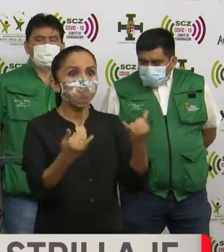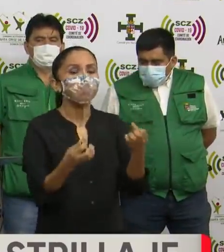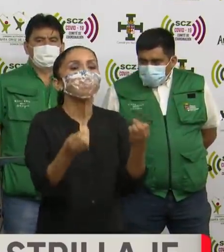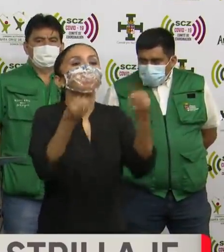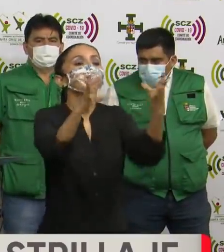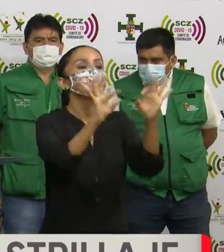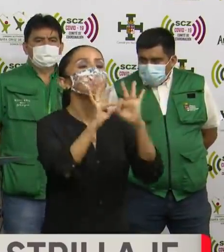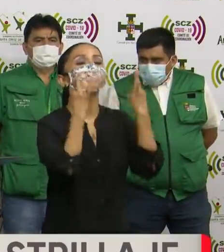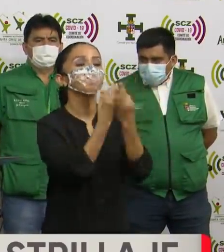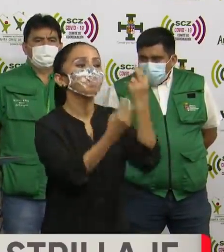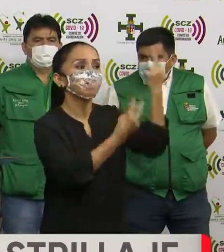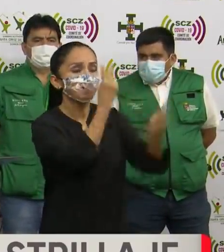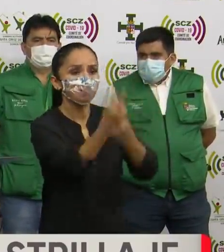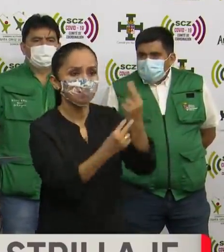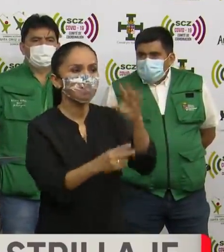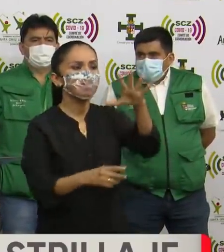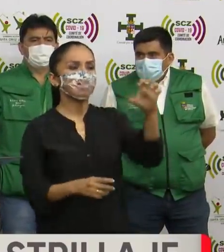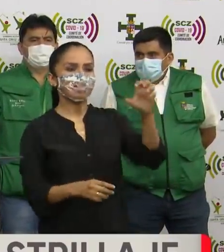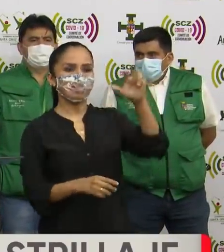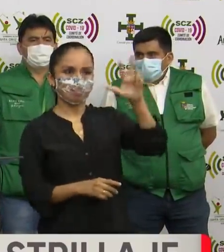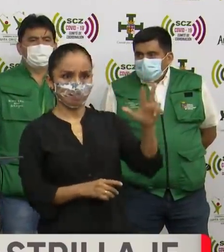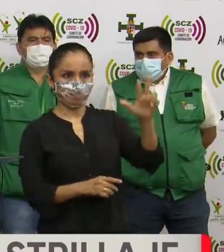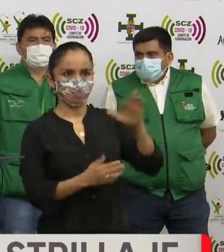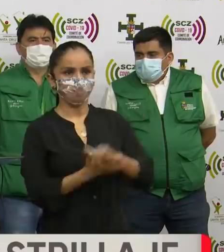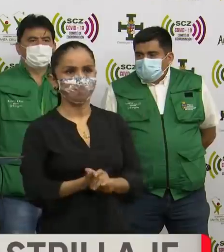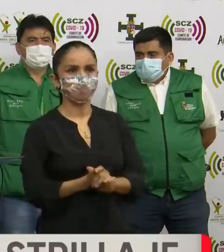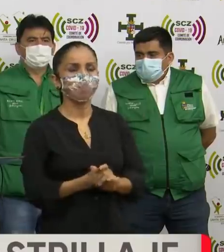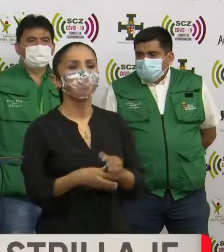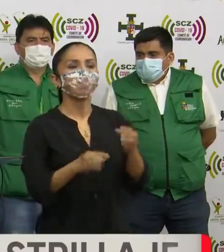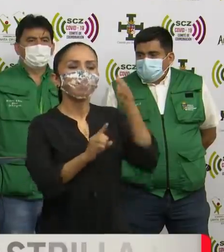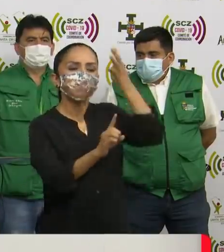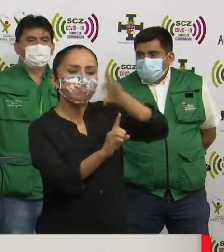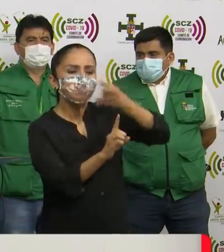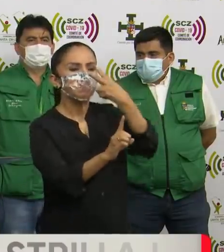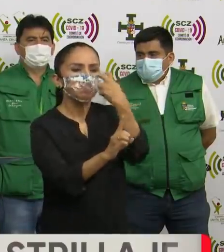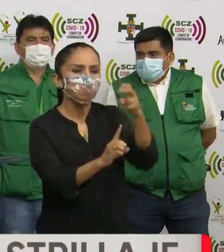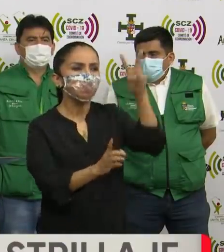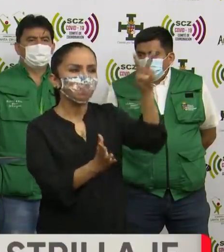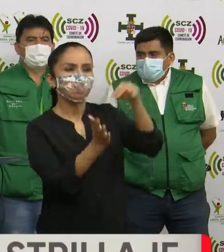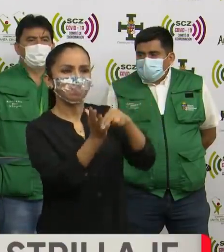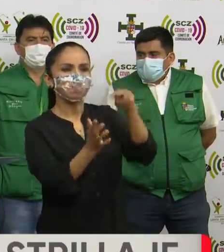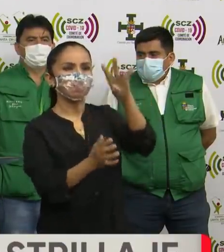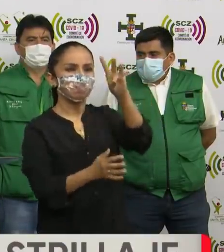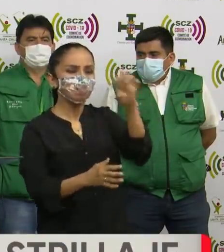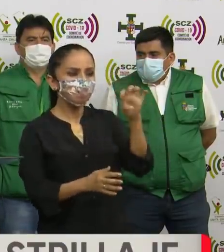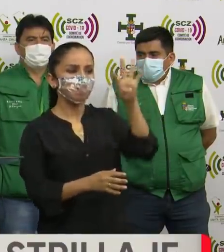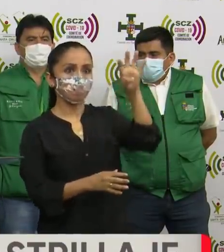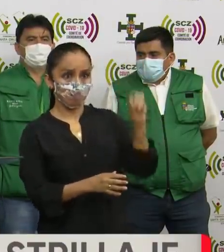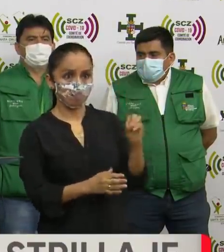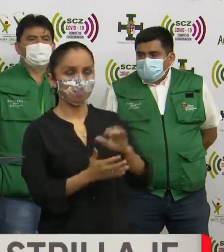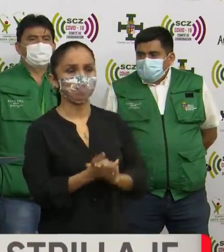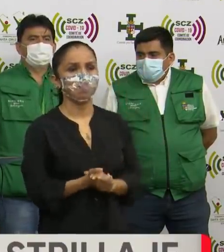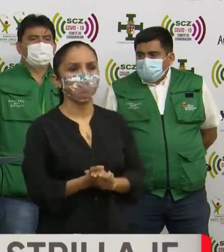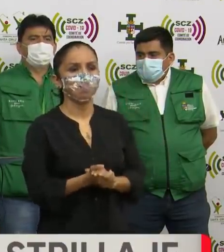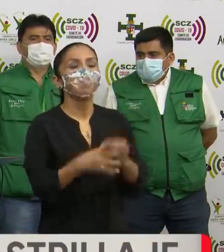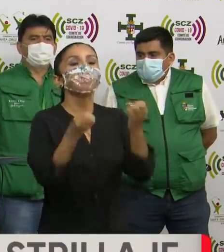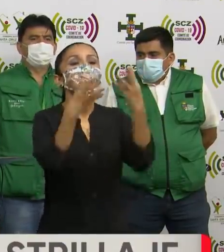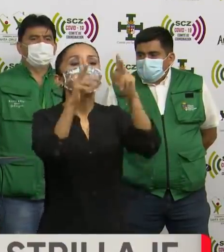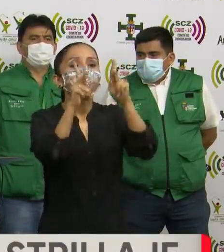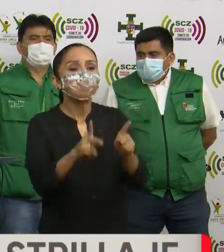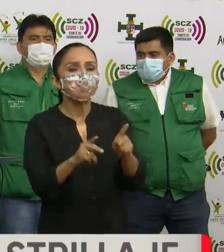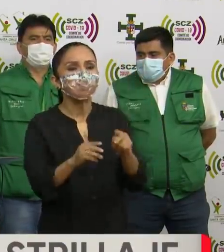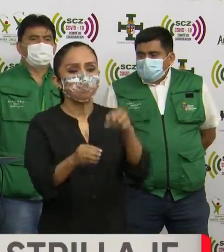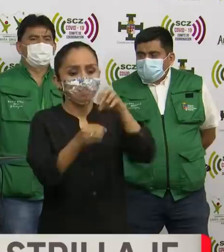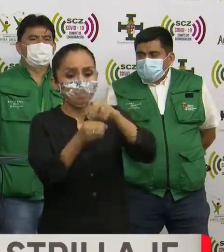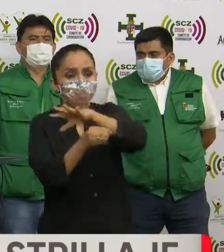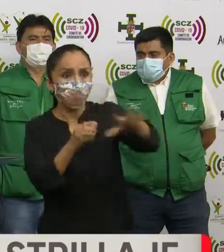cantidad de familias visitadas, 503. Cantidad de sospechosos, 2.740. Cantidad de personas